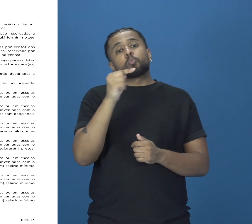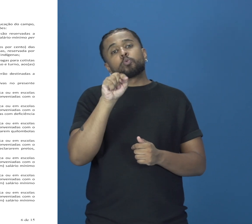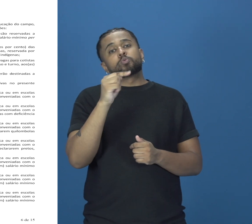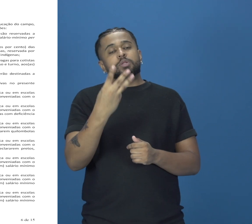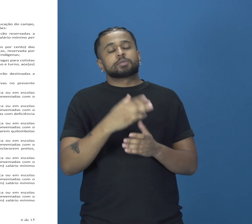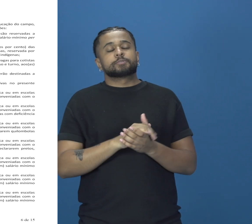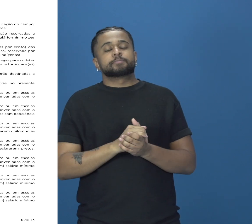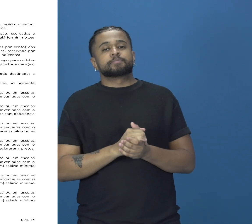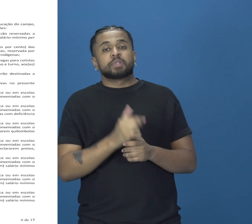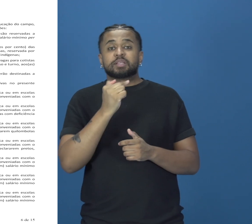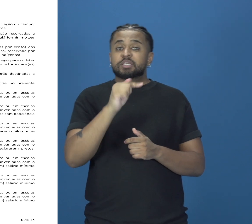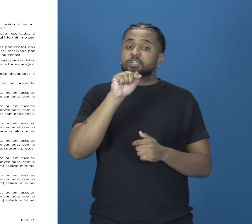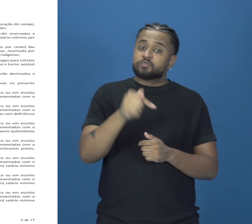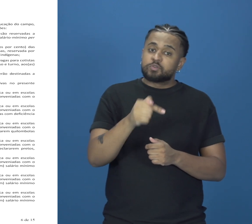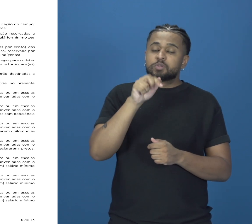6.1.3.